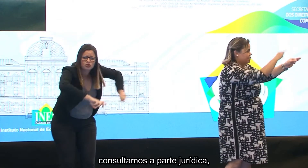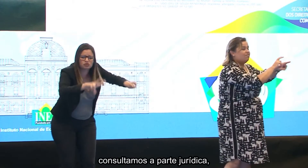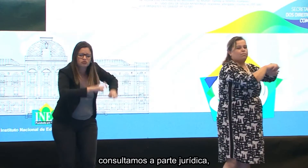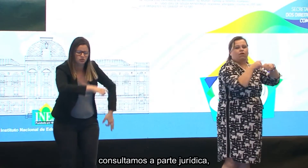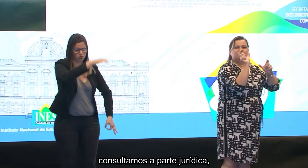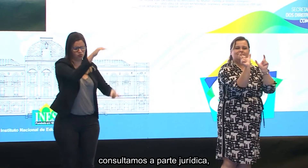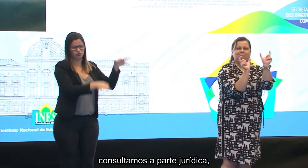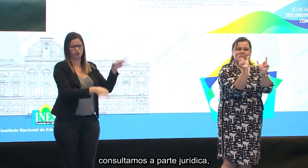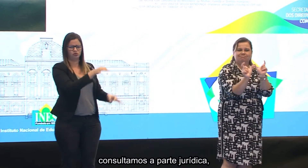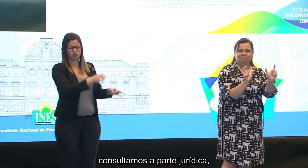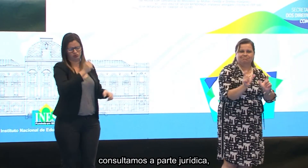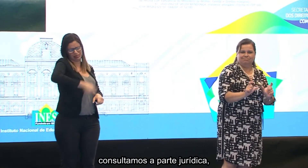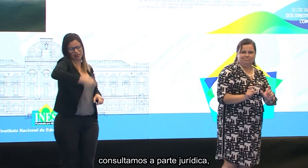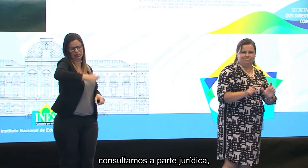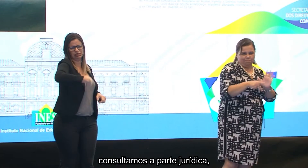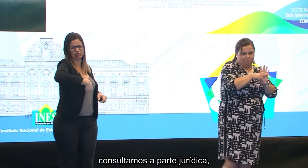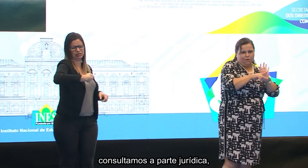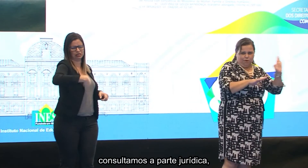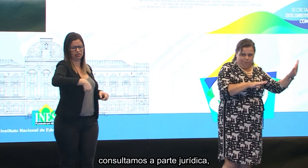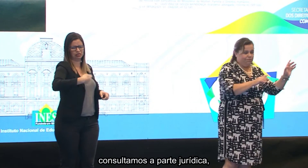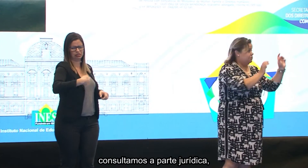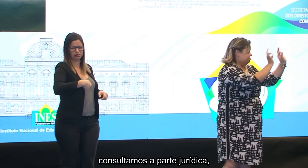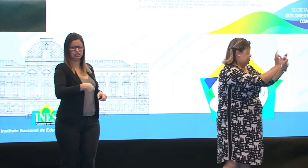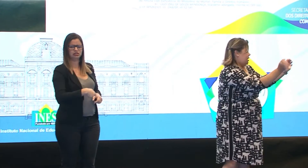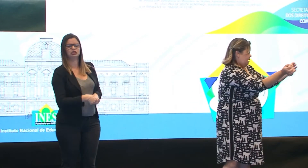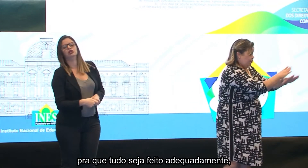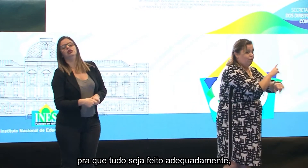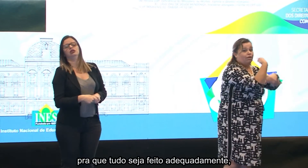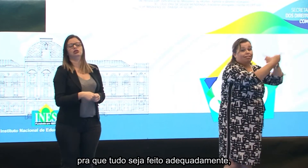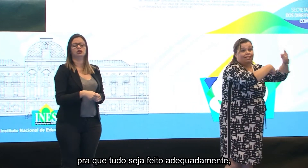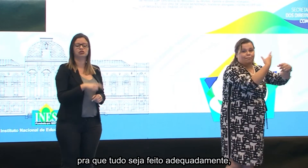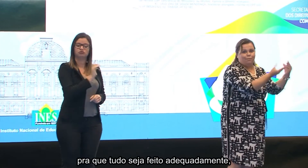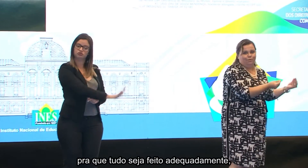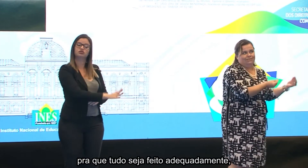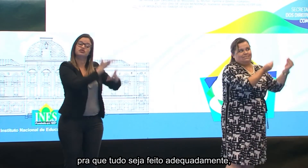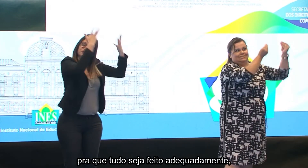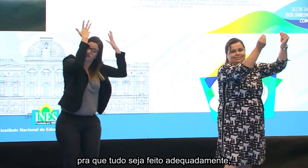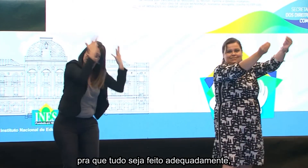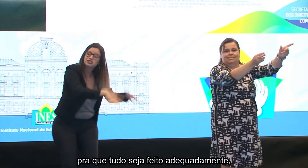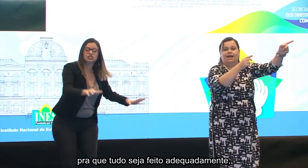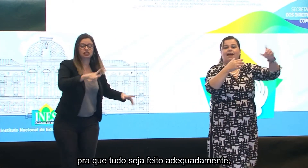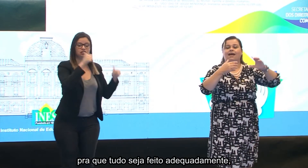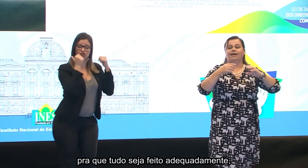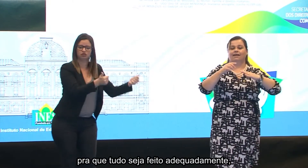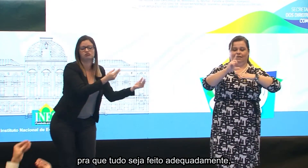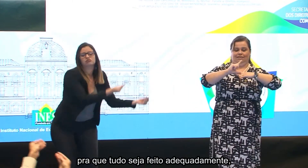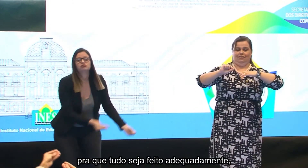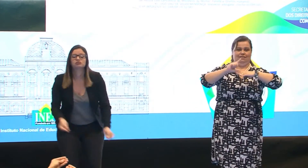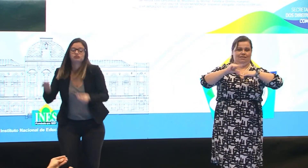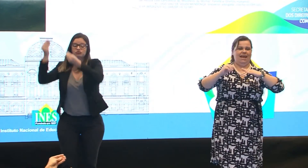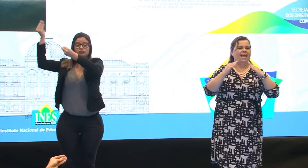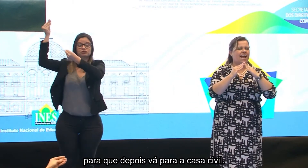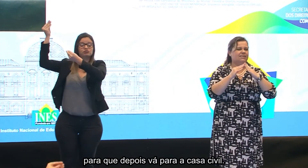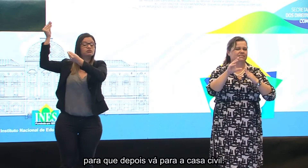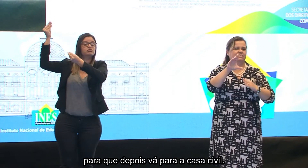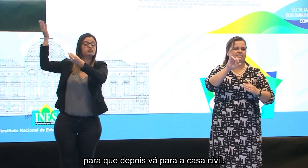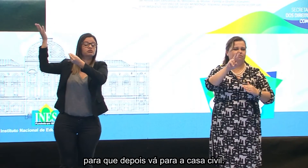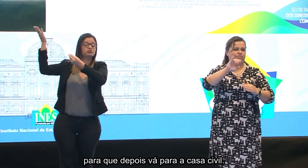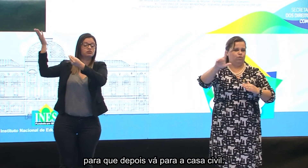E consultamos também a parte jurídica, para que tudo seja feito adequadamente. Para que